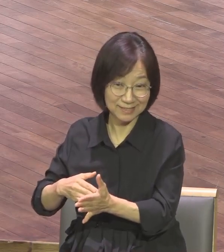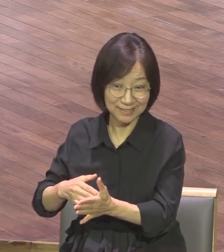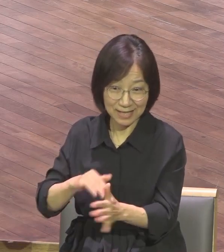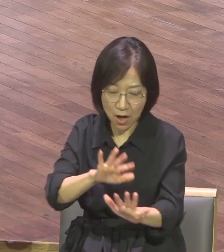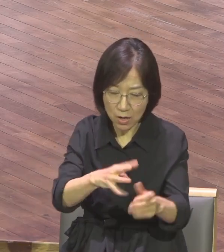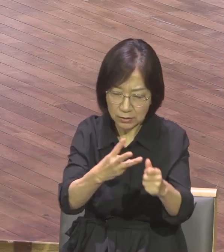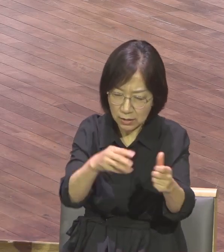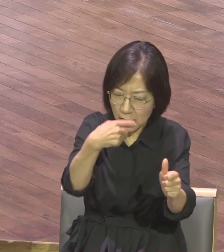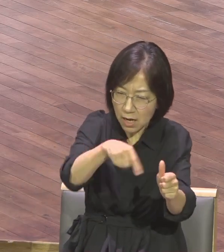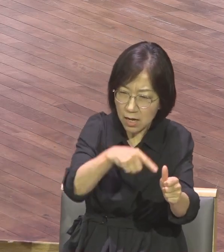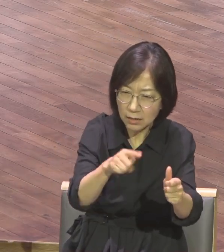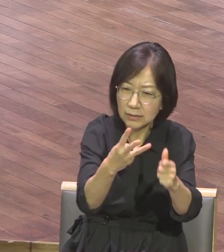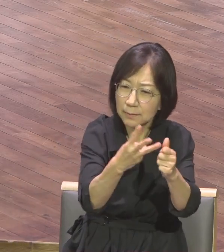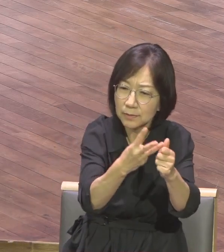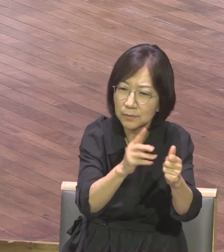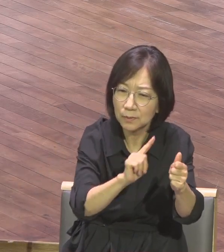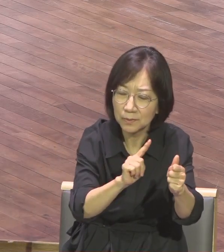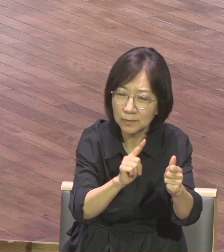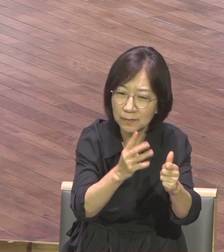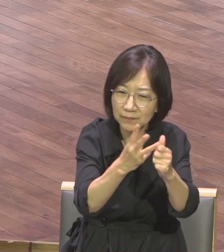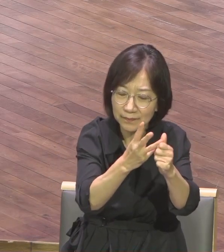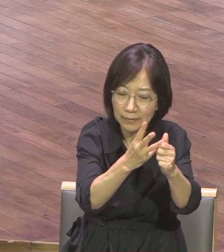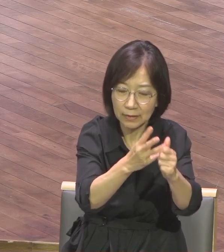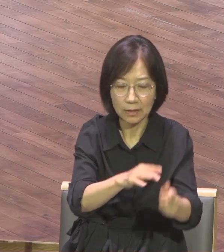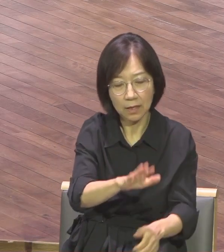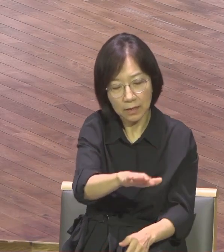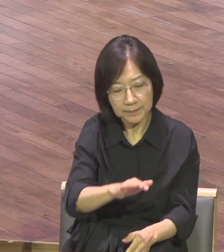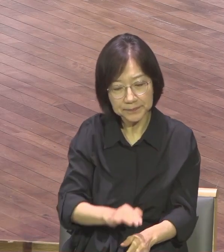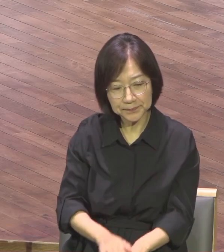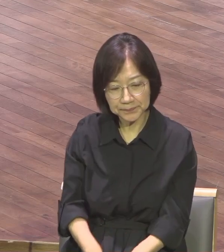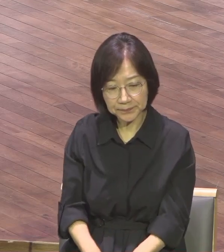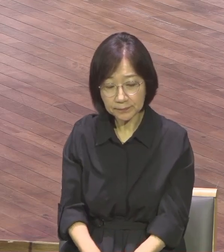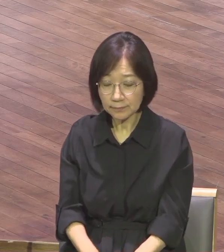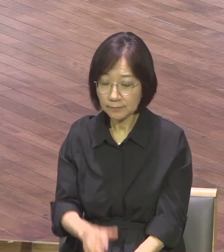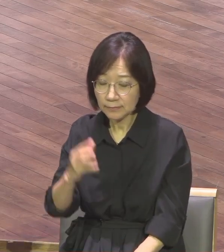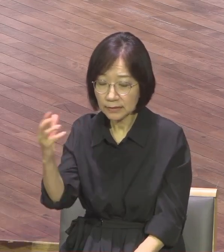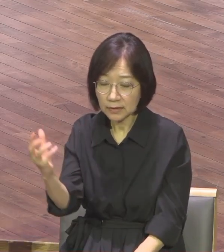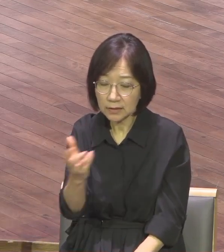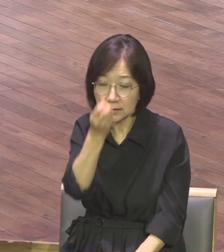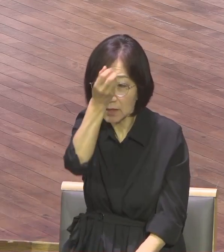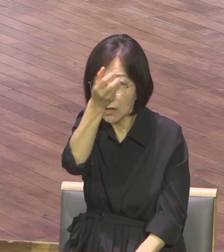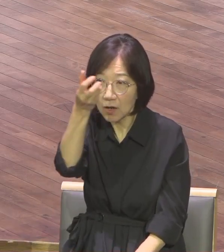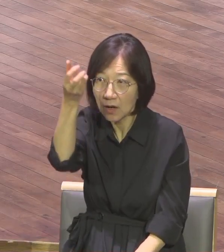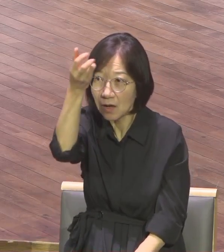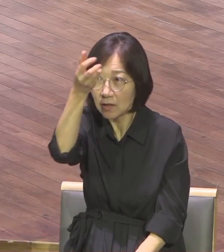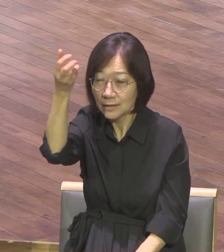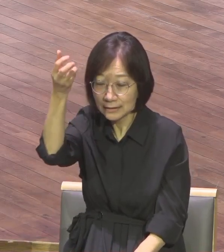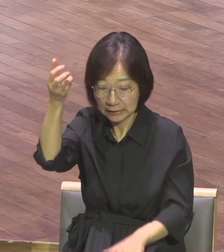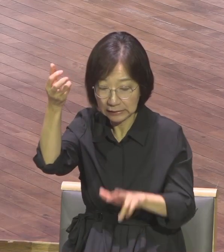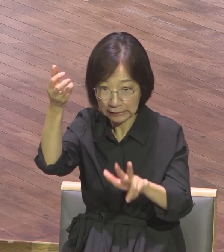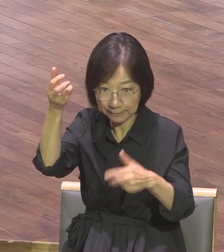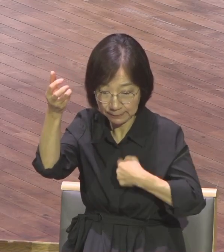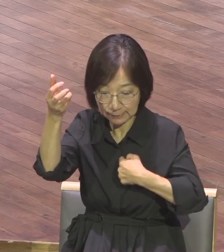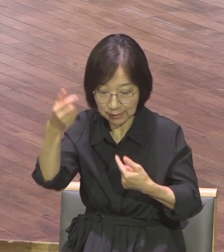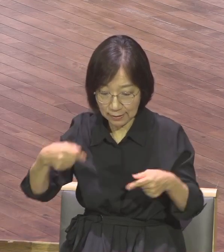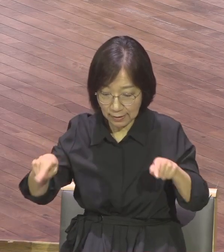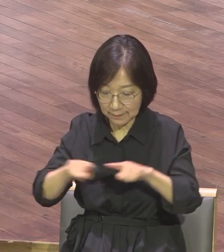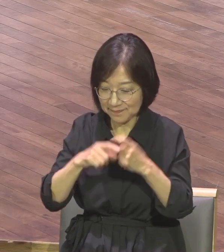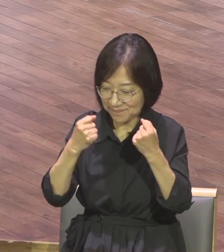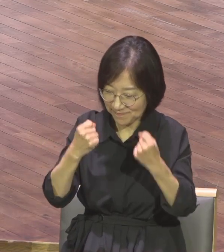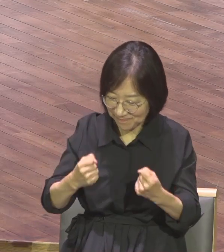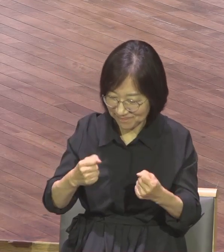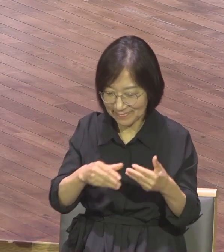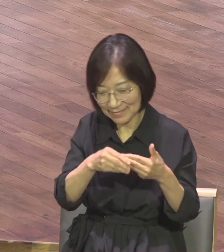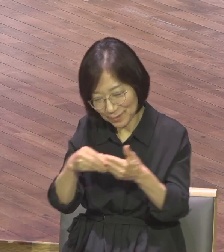세 번째가 뭐예요? 뭘 말했겠어요? 주의 성령께서 지금 나와 함께 하셔서 인도하시고 역사하신다.